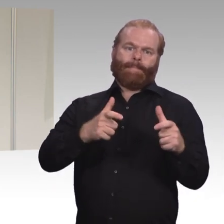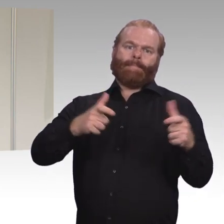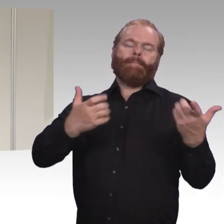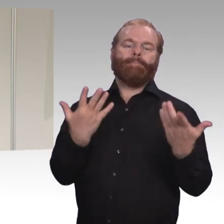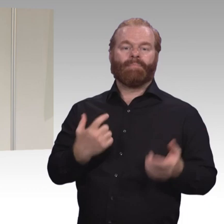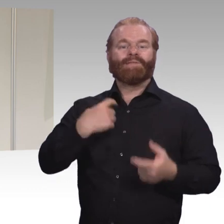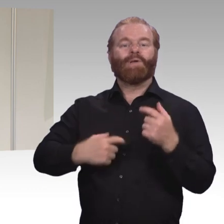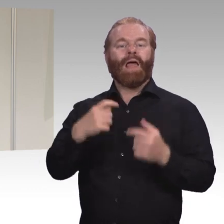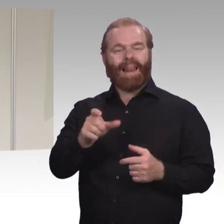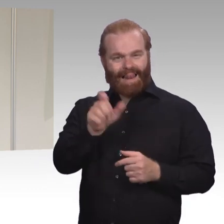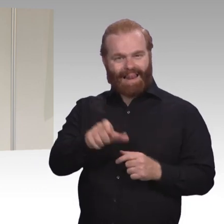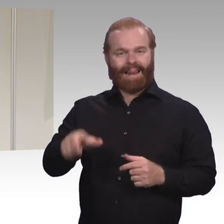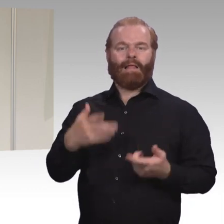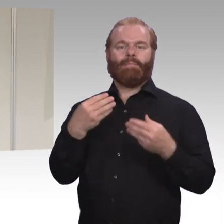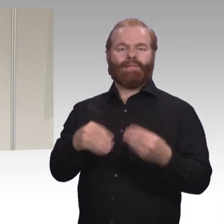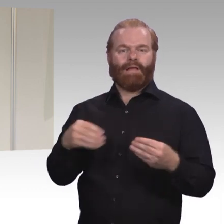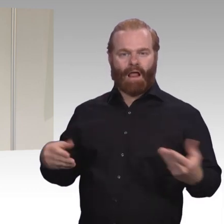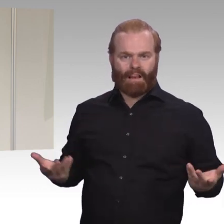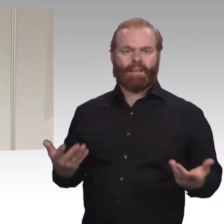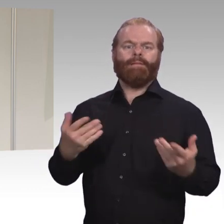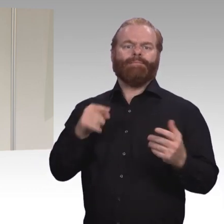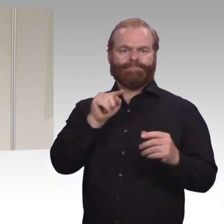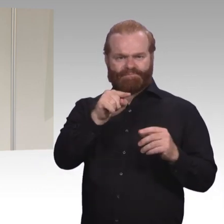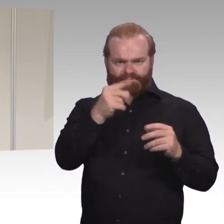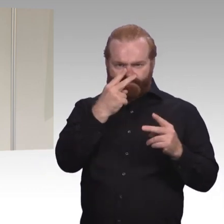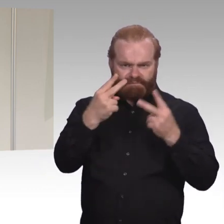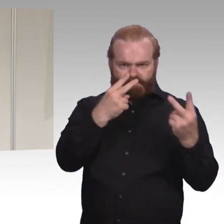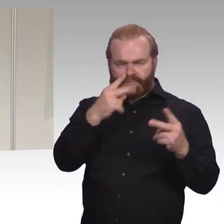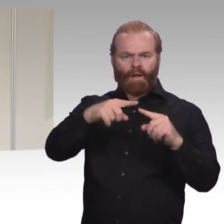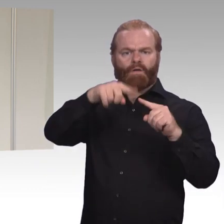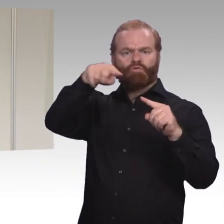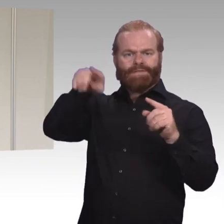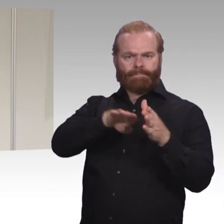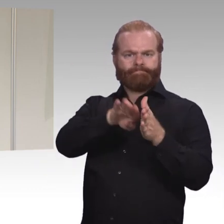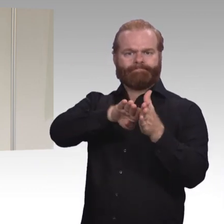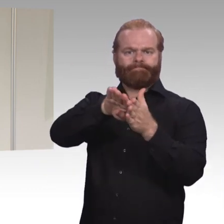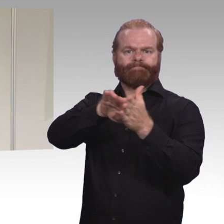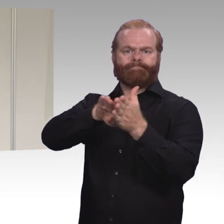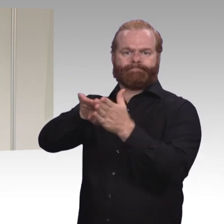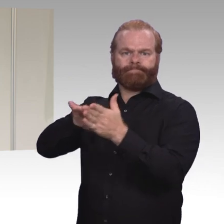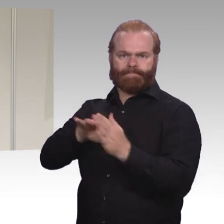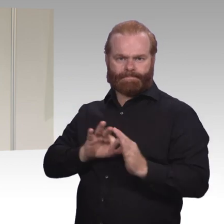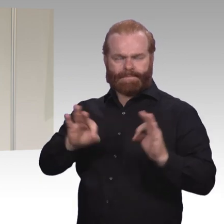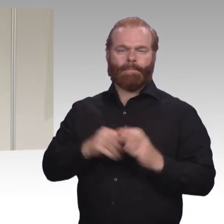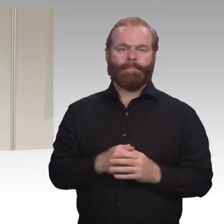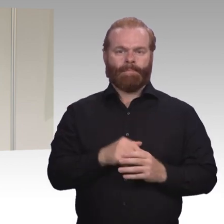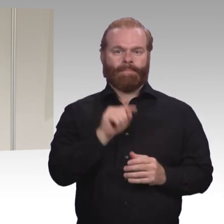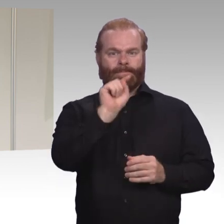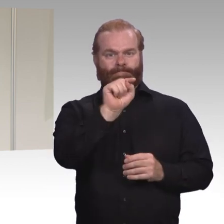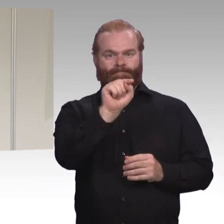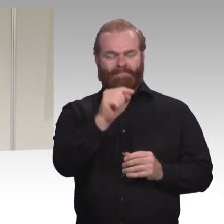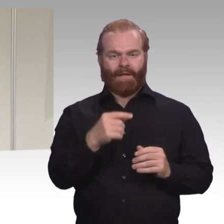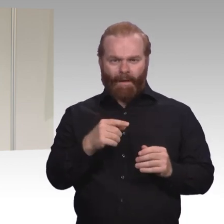Diese Trendwenden will ich fortsetzen und diese Trendwenden müssen dauerhaft abgesichert werden. Die